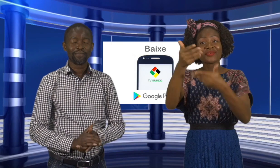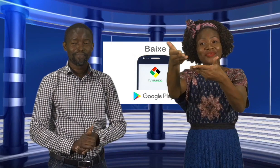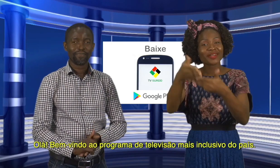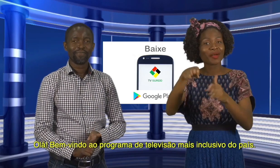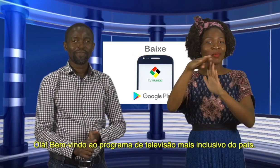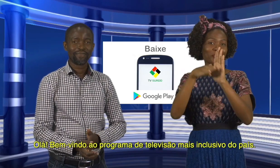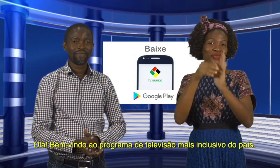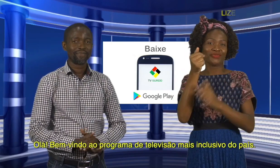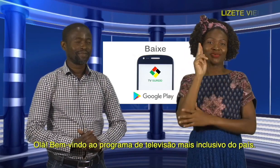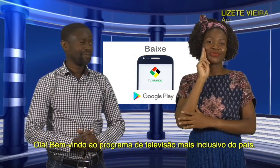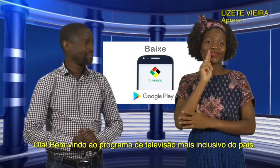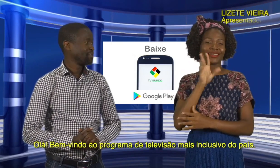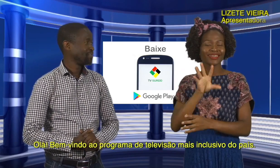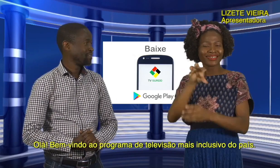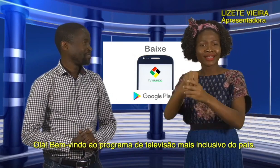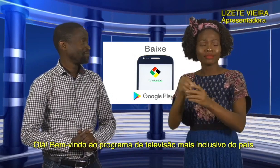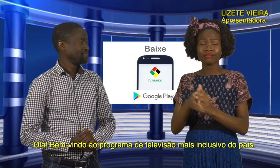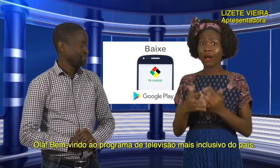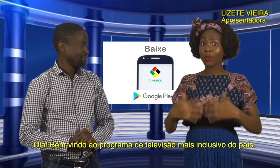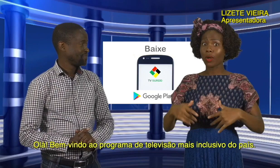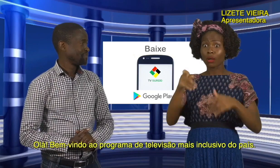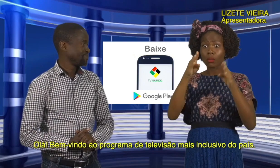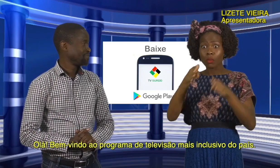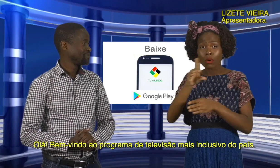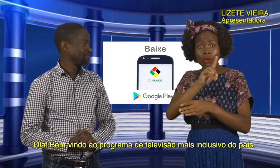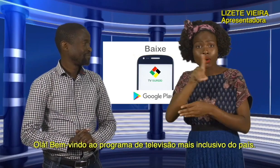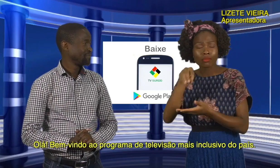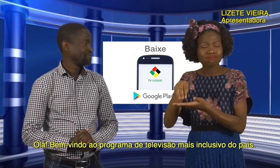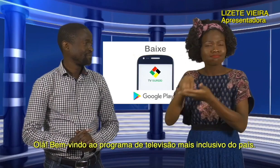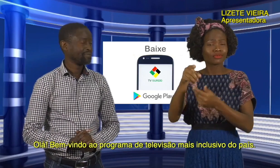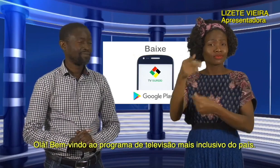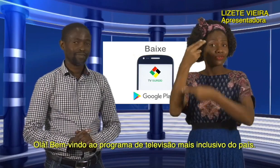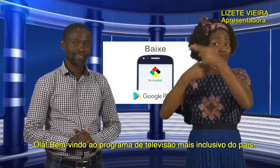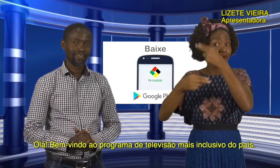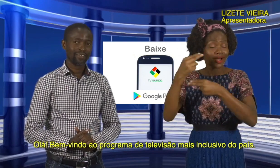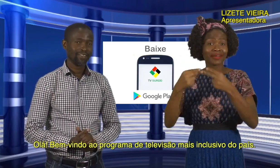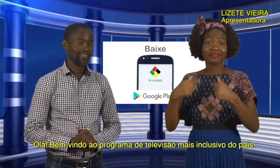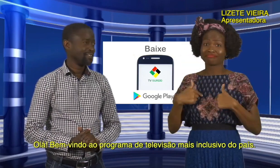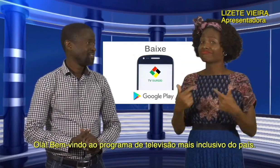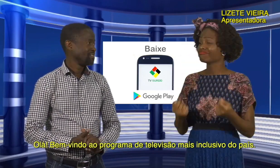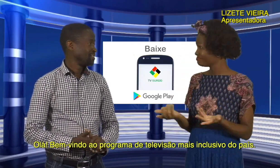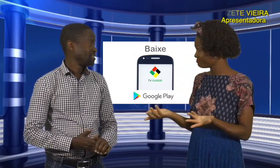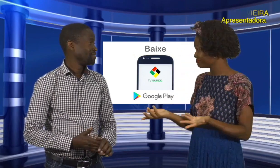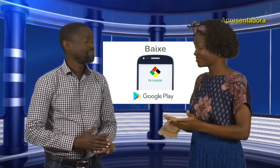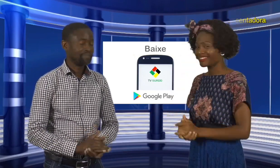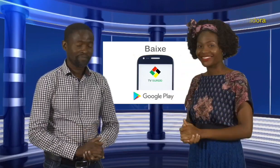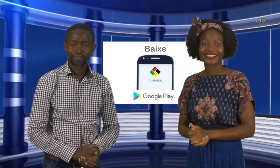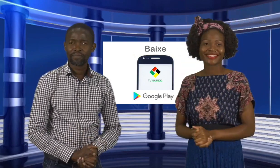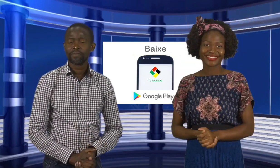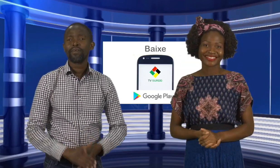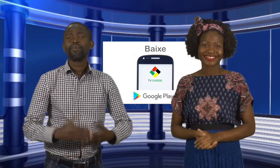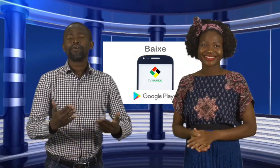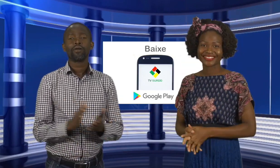Olá, bem-vindo ao programa de televisão mais inclusivo do país.